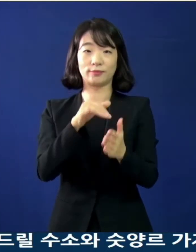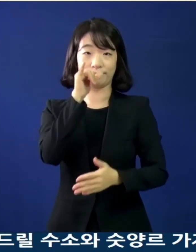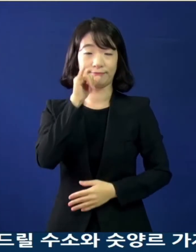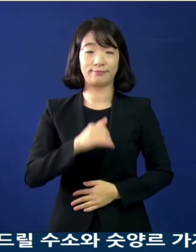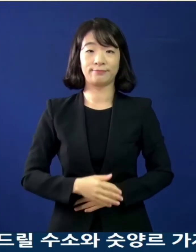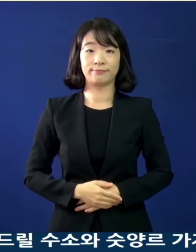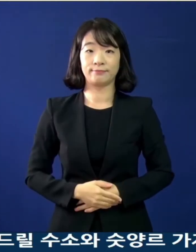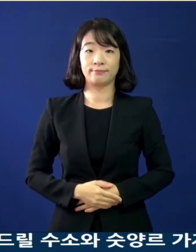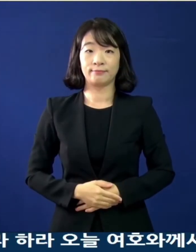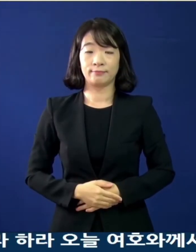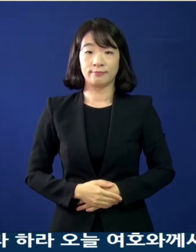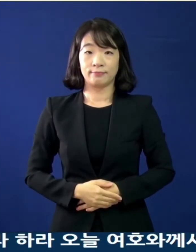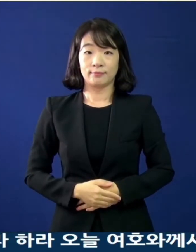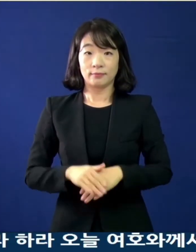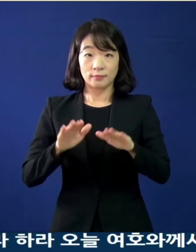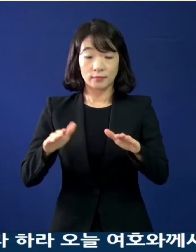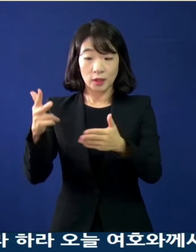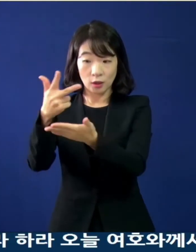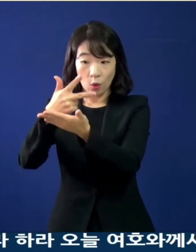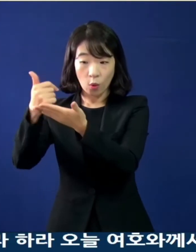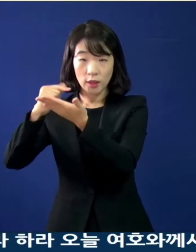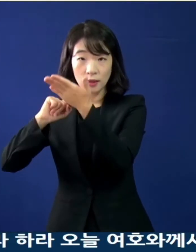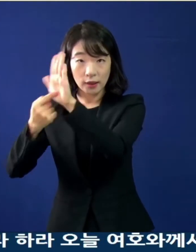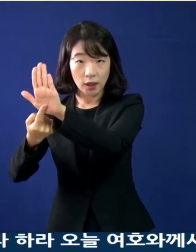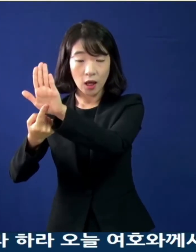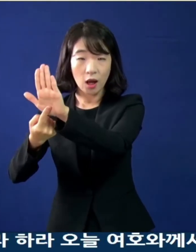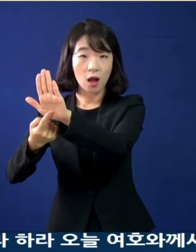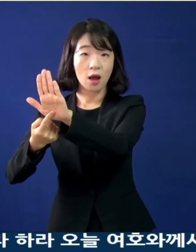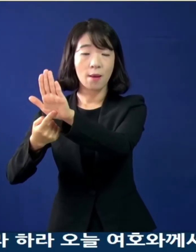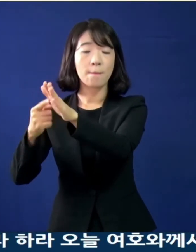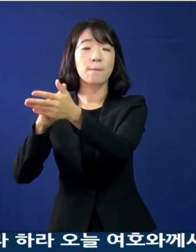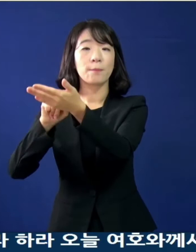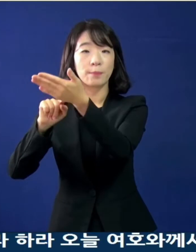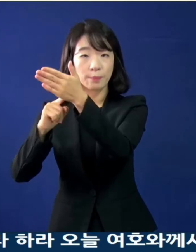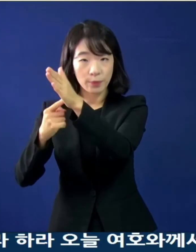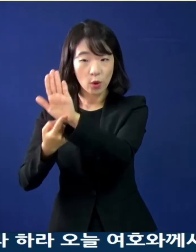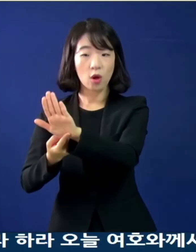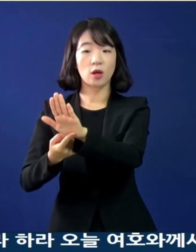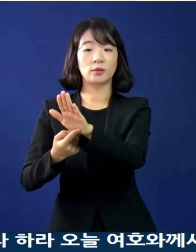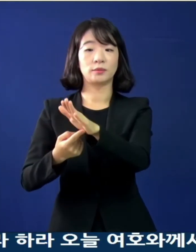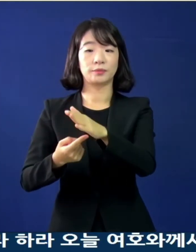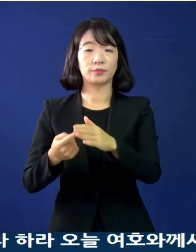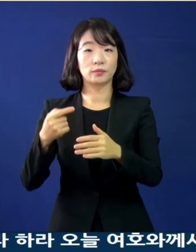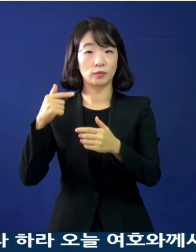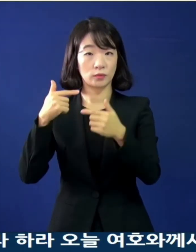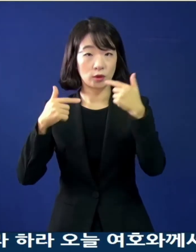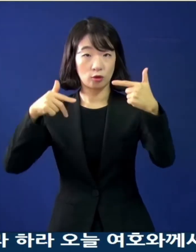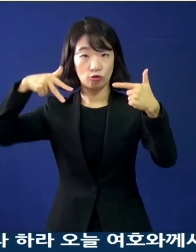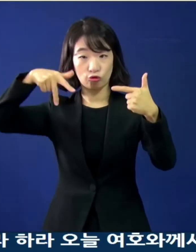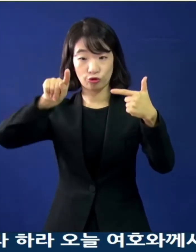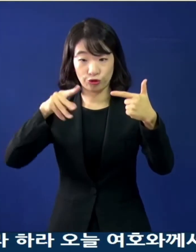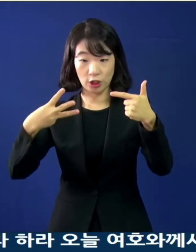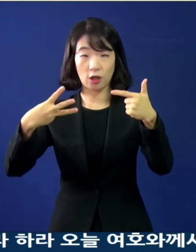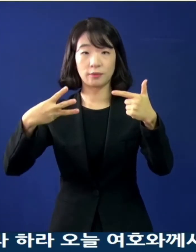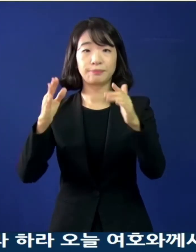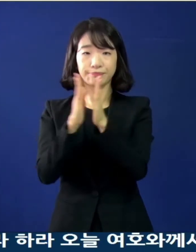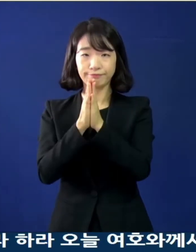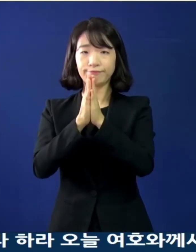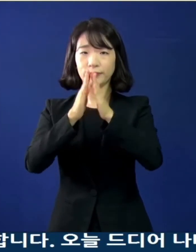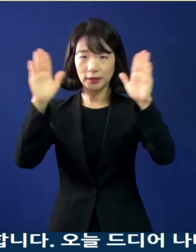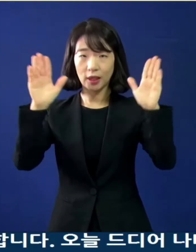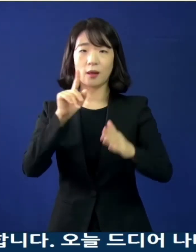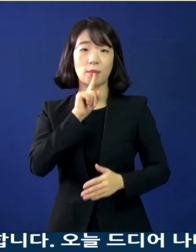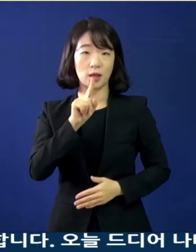보면 여호와께서 나타나는 것을 다른 식으로 한 번 더 표현합니다. 자, 6절 같이 읽습니다. 시작. 모세가 이르되